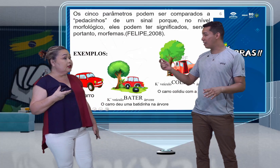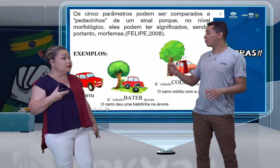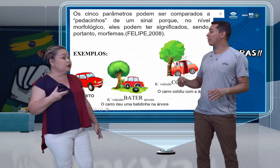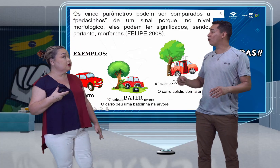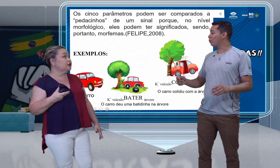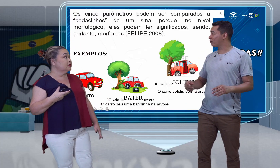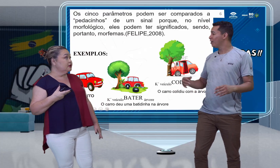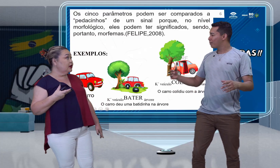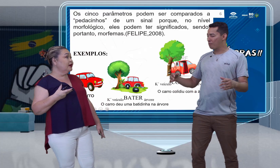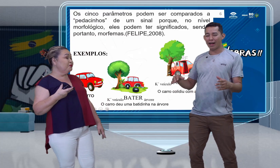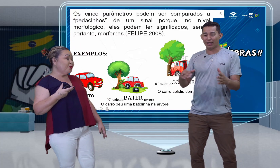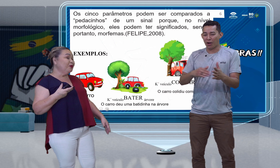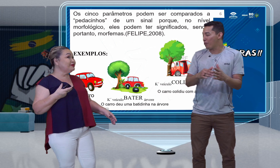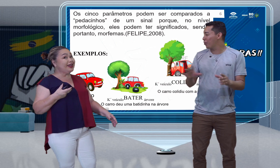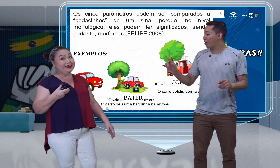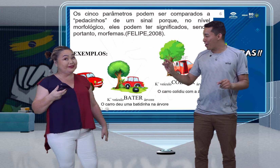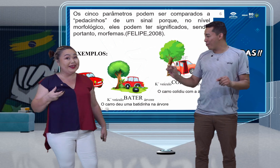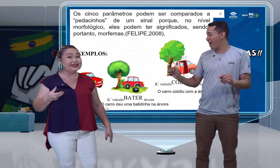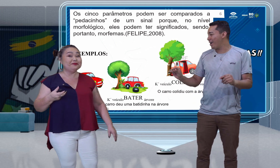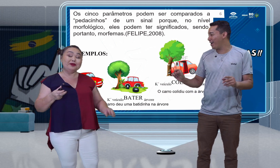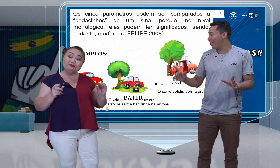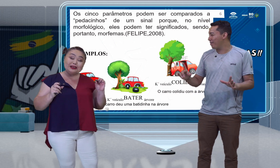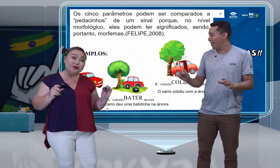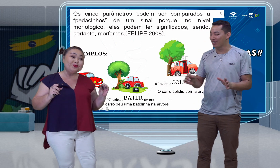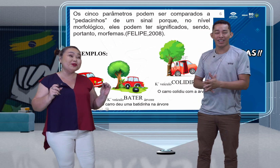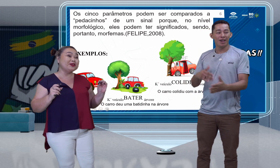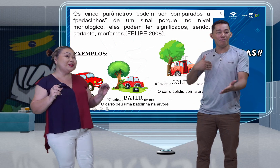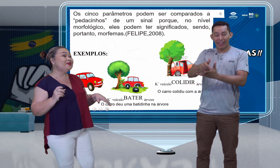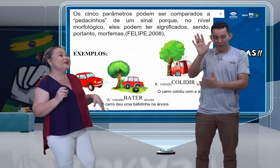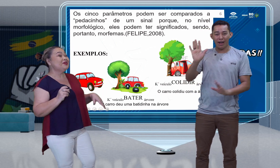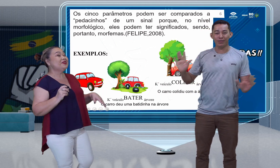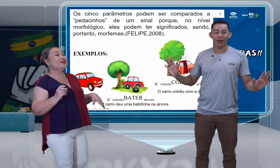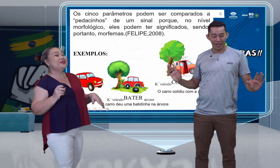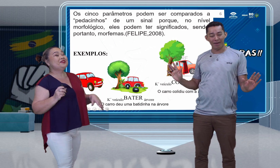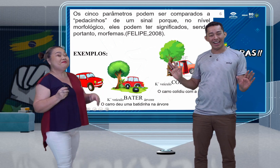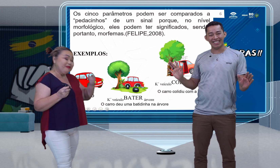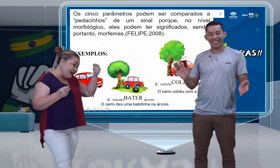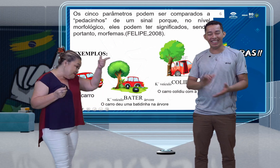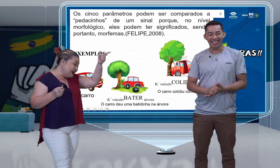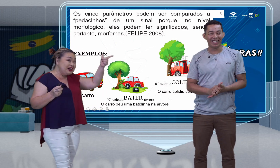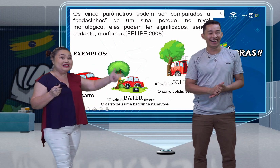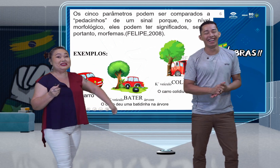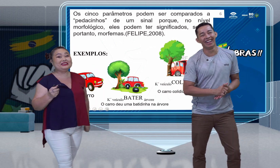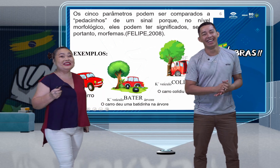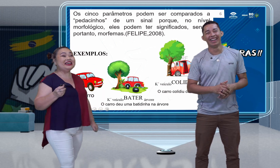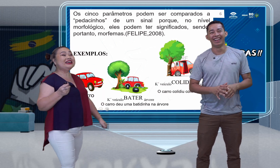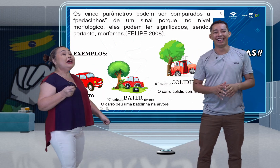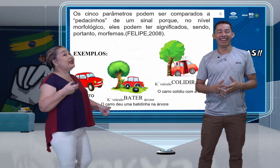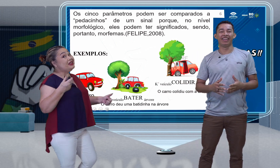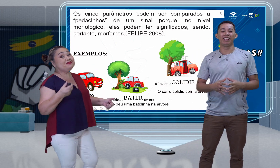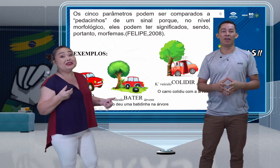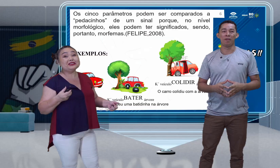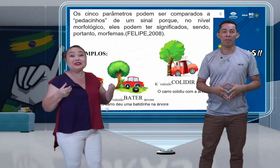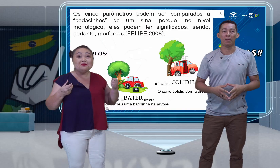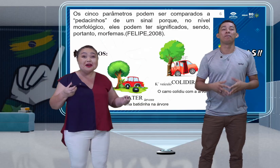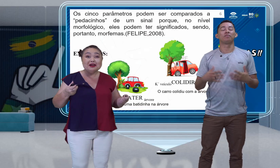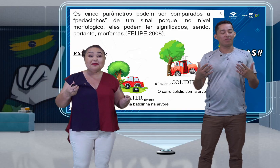do seguro. Então, Bateu um pouquinho então, menos. Bateu mais forte é mais. Paga mais, né? Na língua de sinais a mesma coisa.